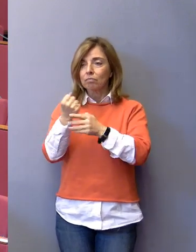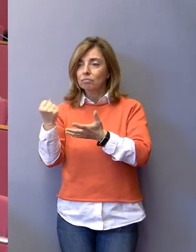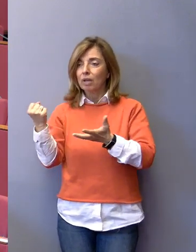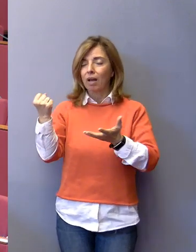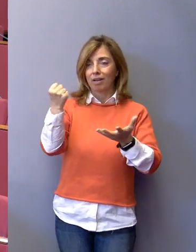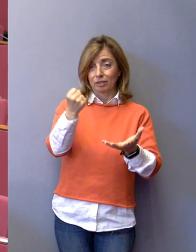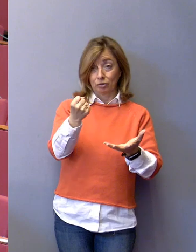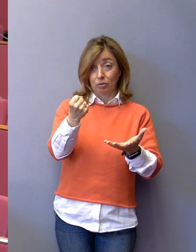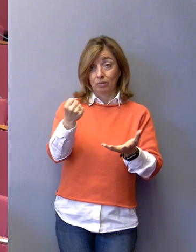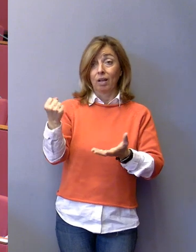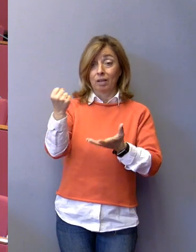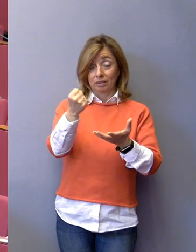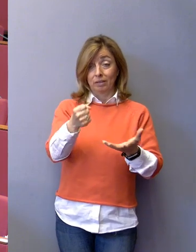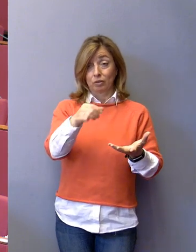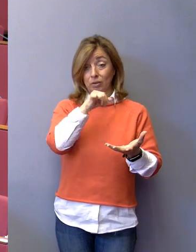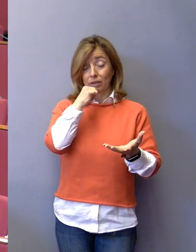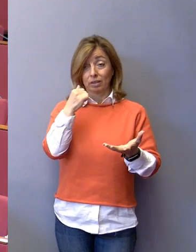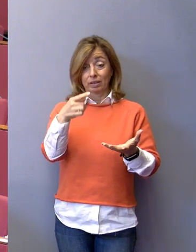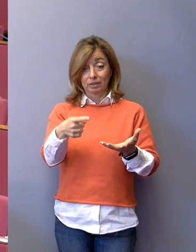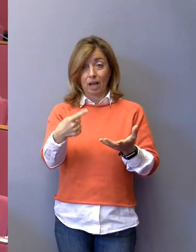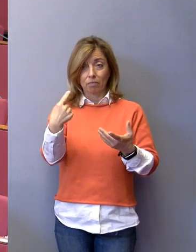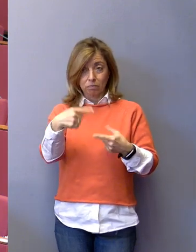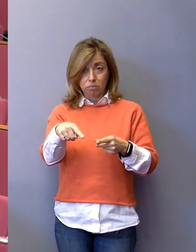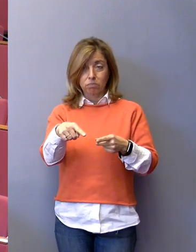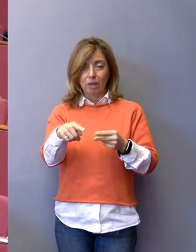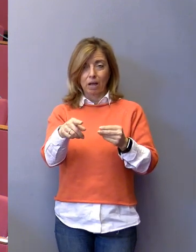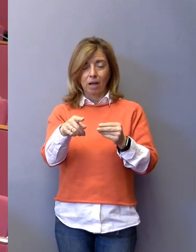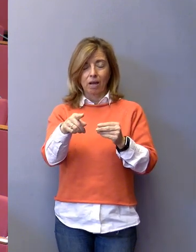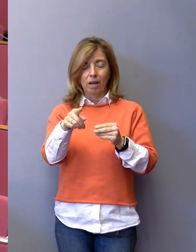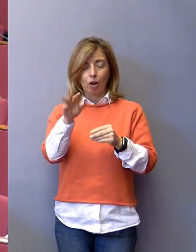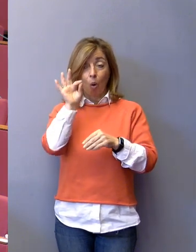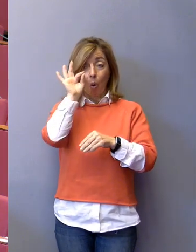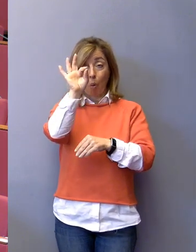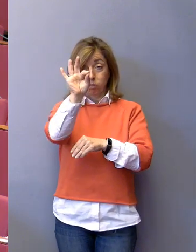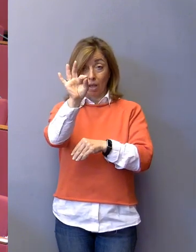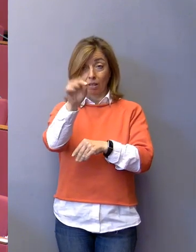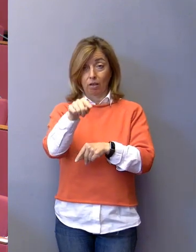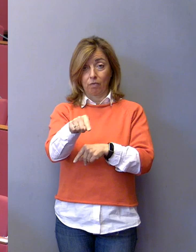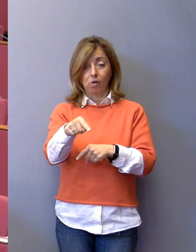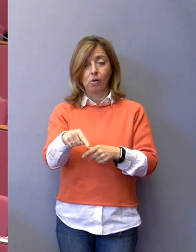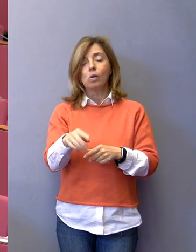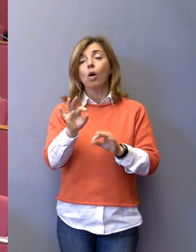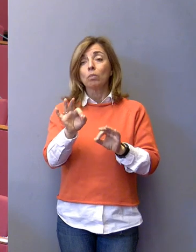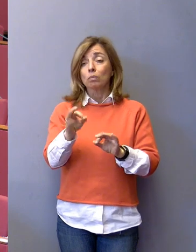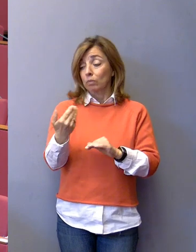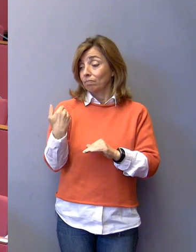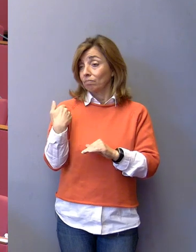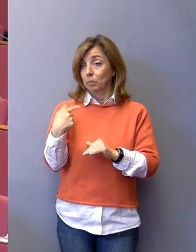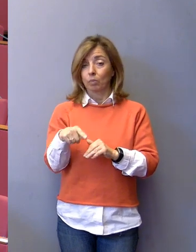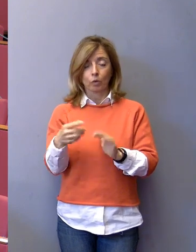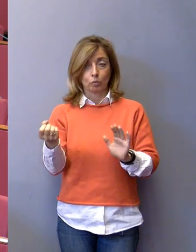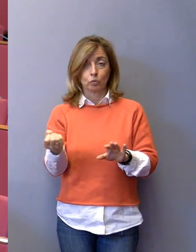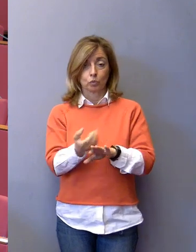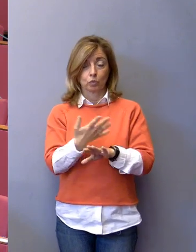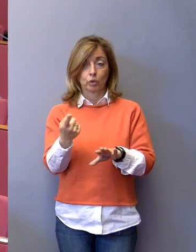necessarie per perseguire Questo obiettivo perché mi è capitato proprio nei giorni scorsi di